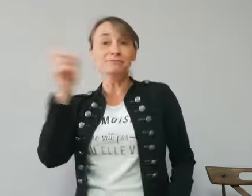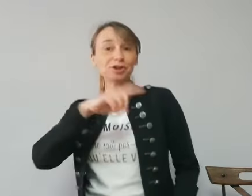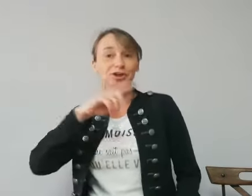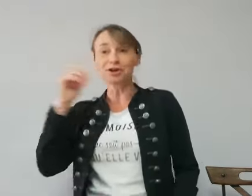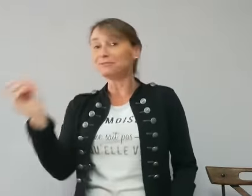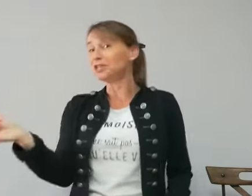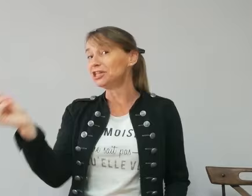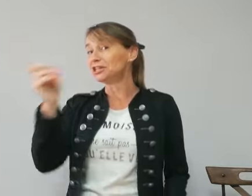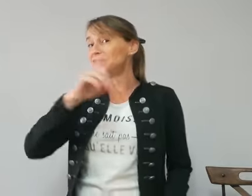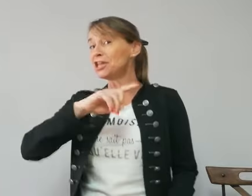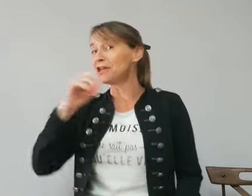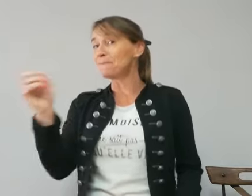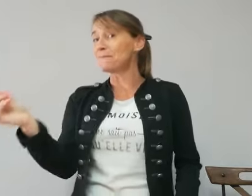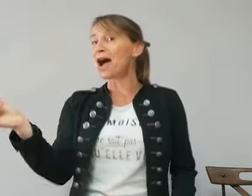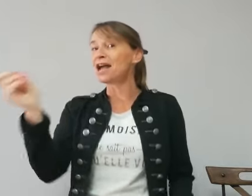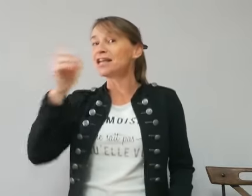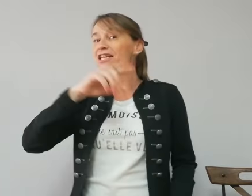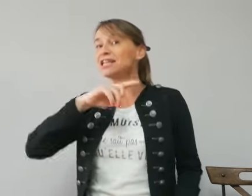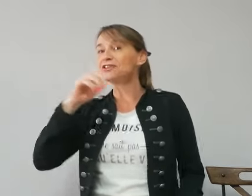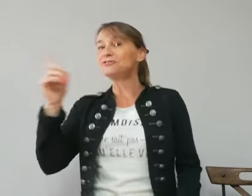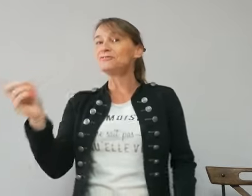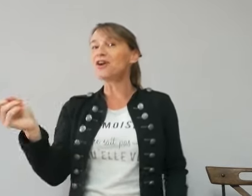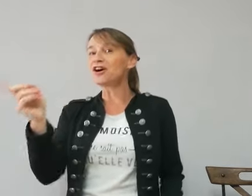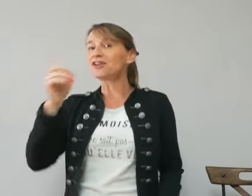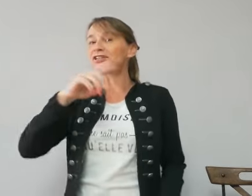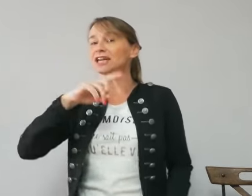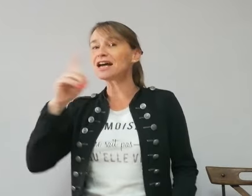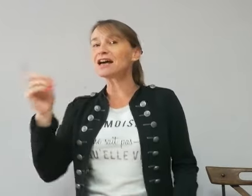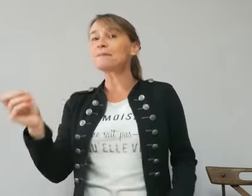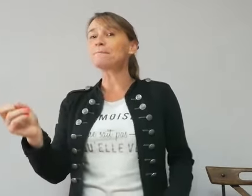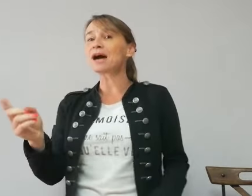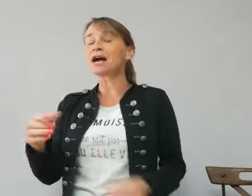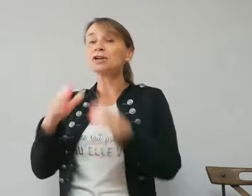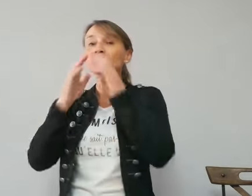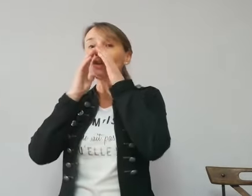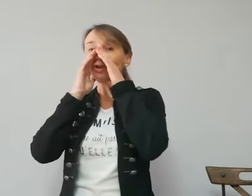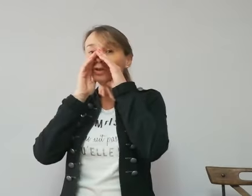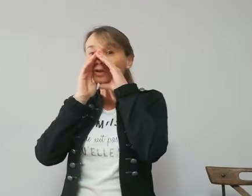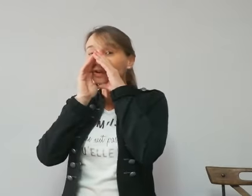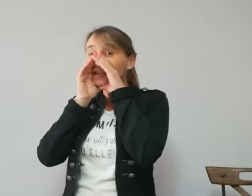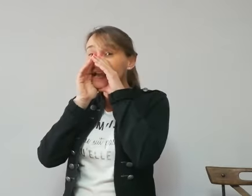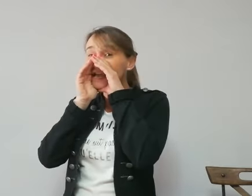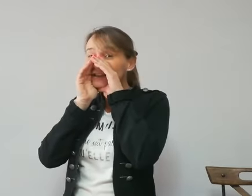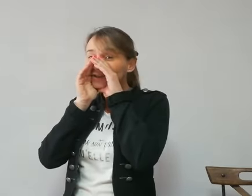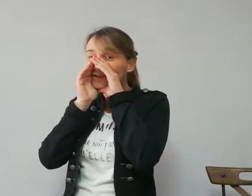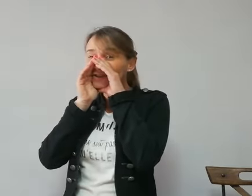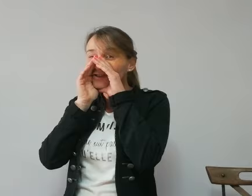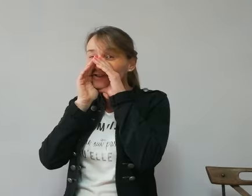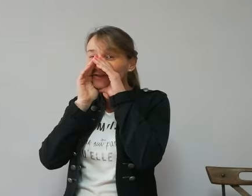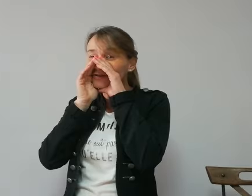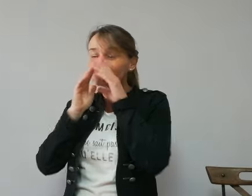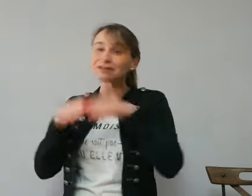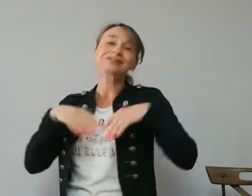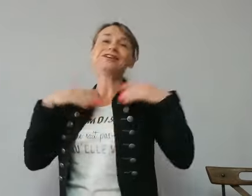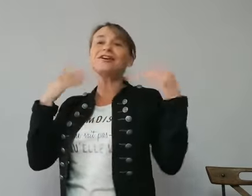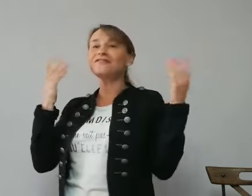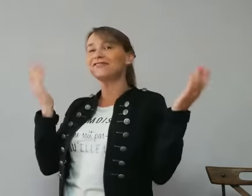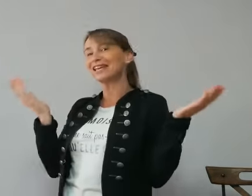Mais comme il n'y est pas, il ne nous mangera pas Loup y est-tu ? Loup fais